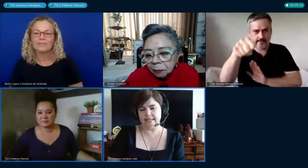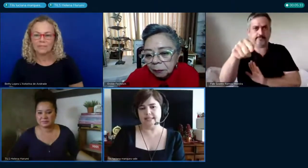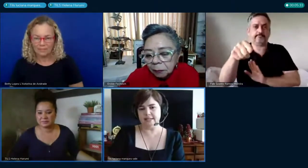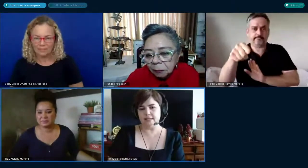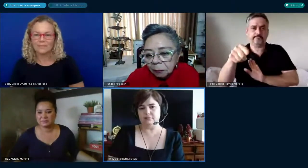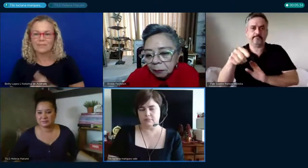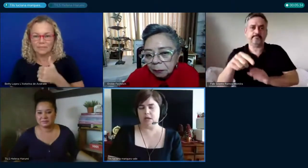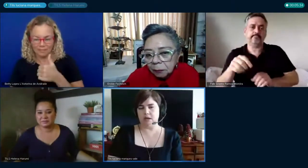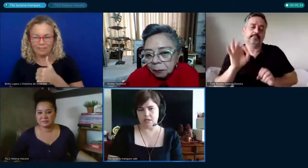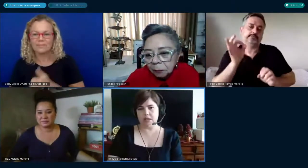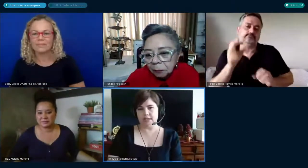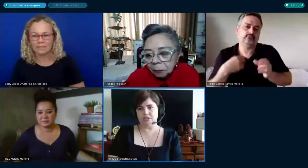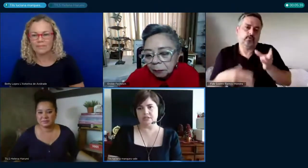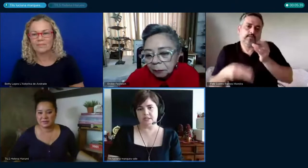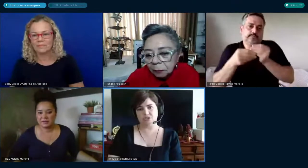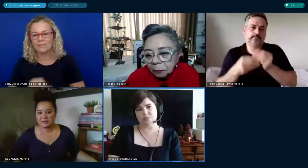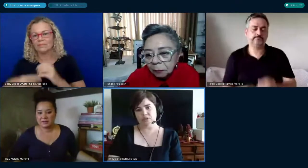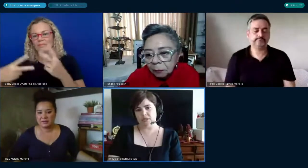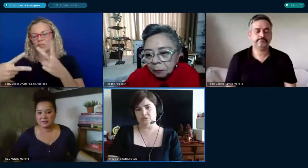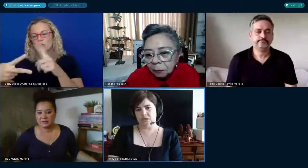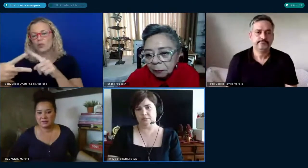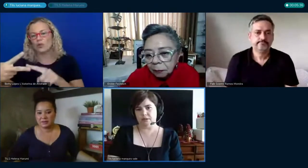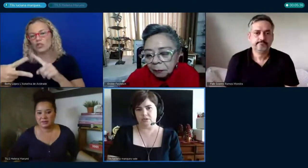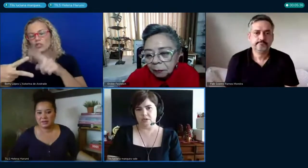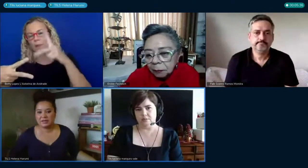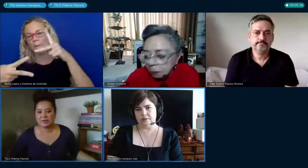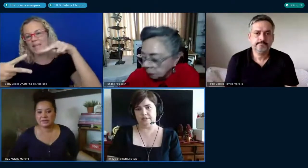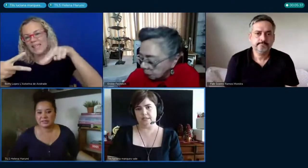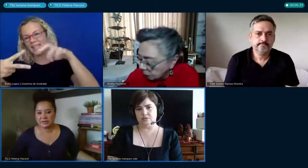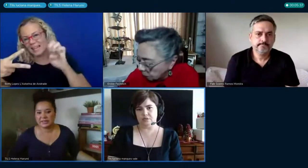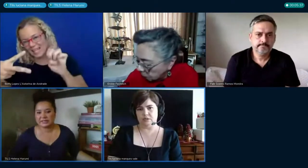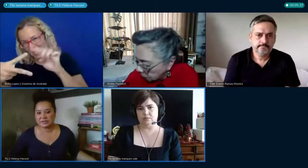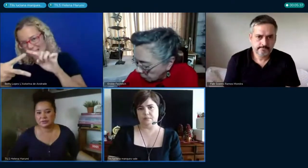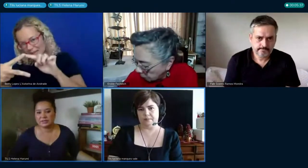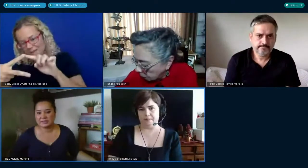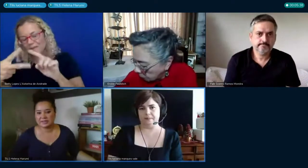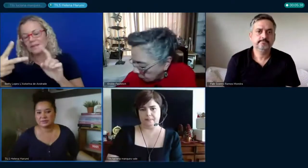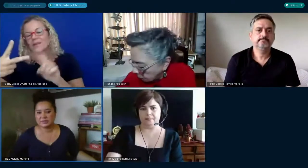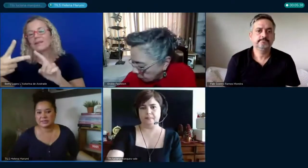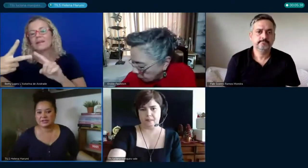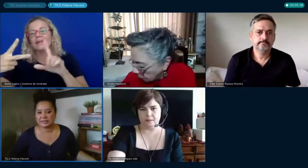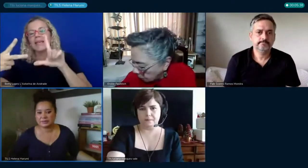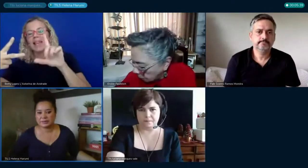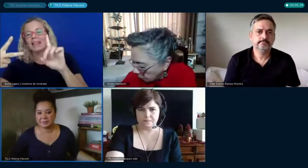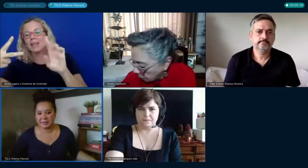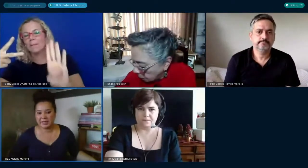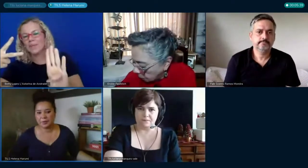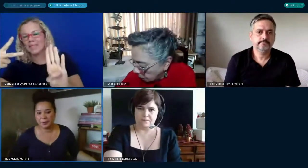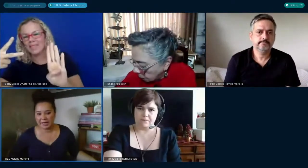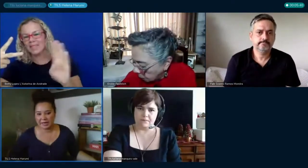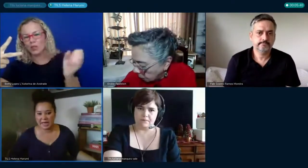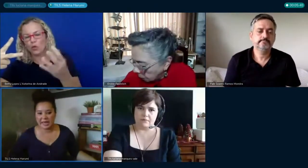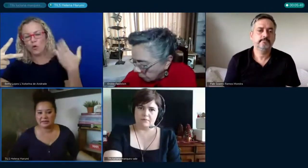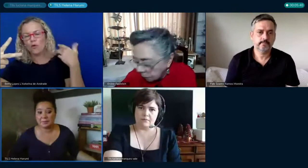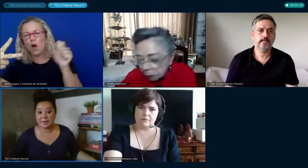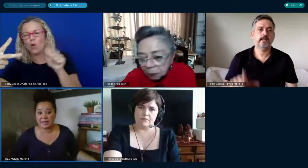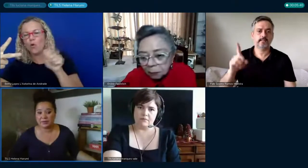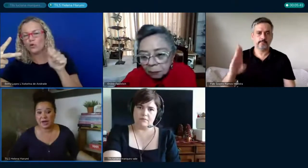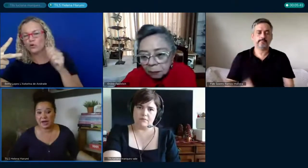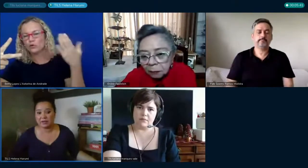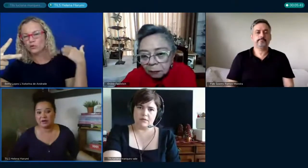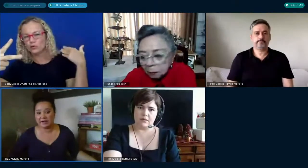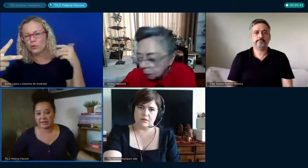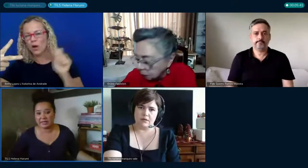vou acrescentar, sim. Acredito que seja importante, de repente, então, fazer a discussão. Então, essas duas legislações, primeiro o PNE e